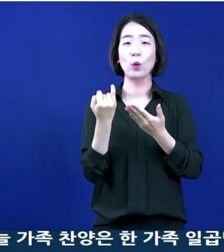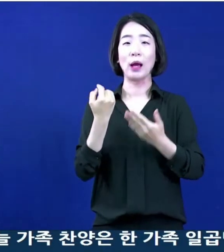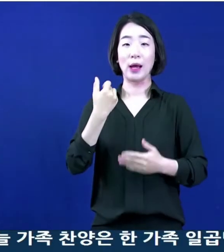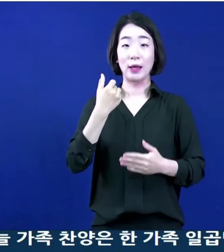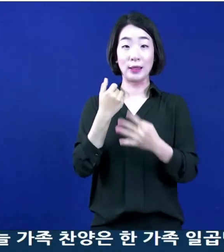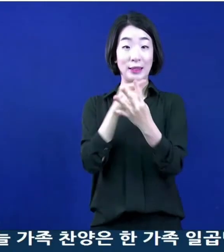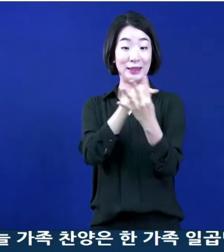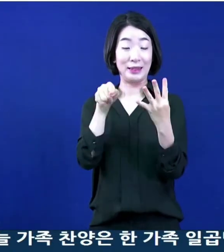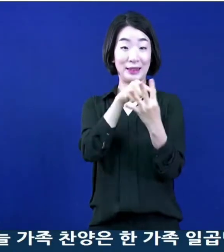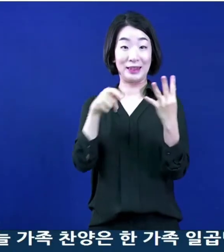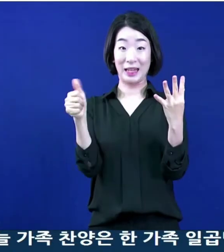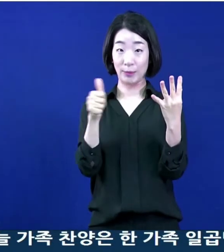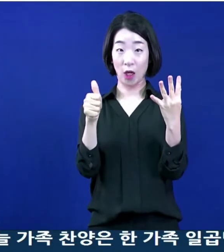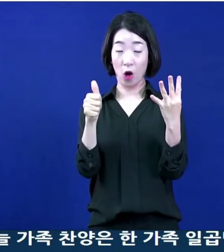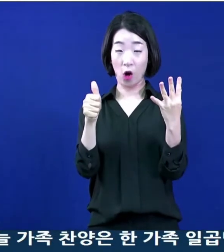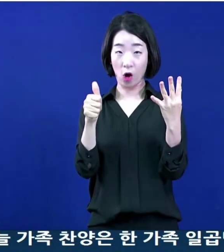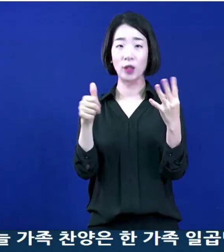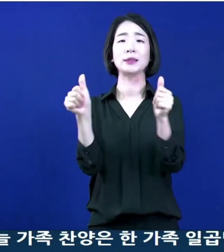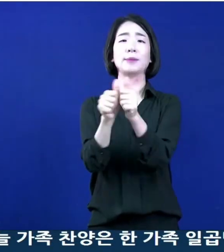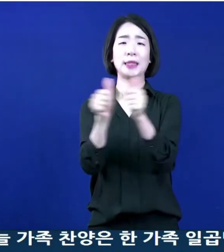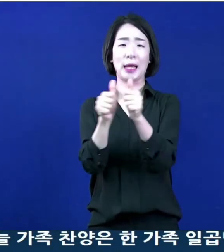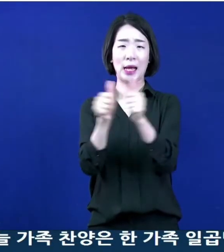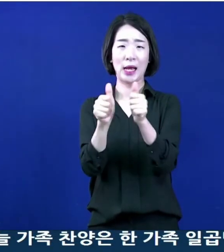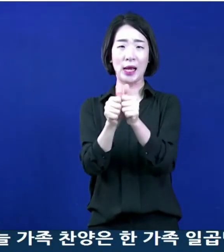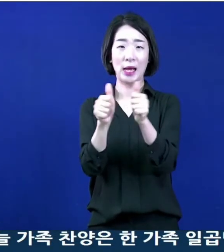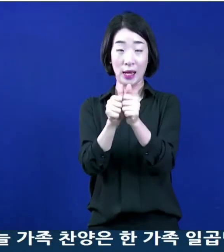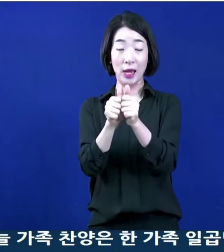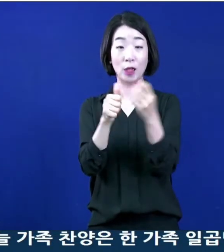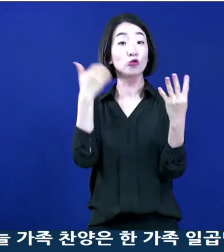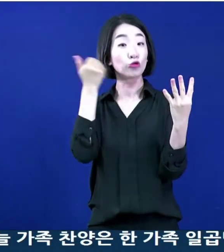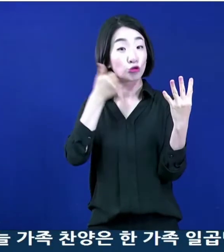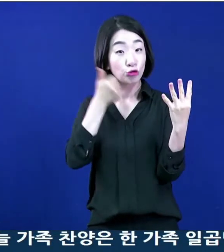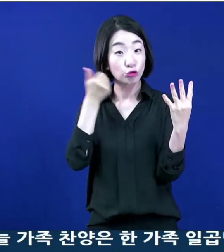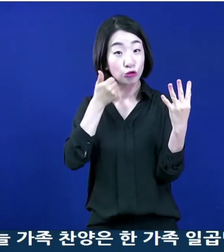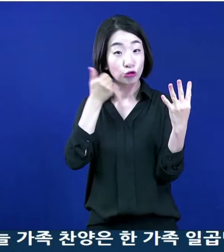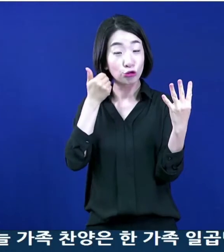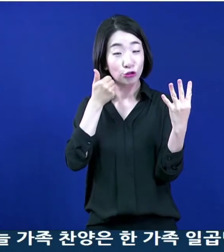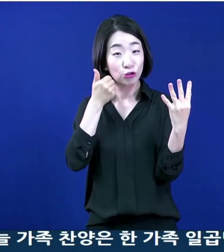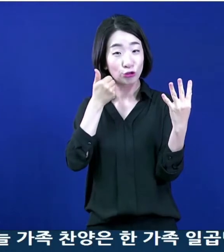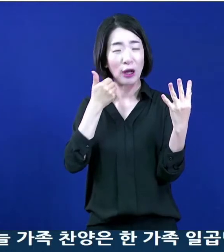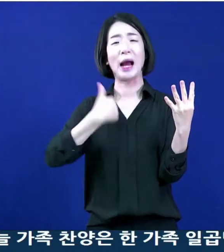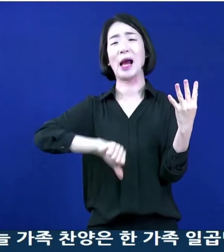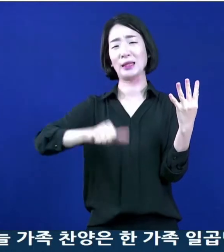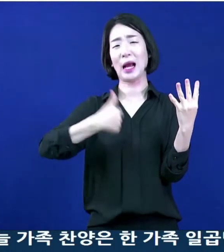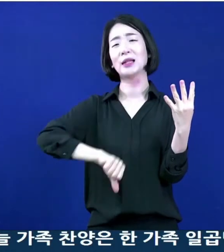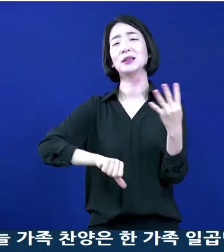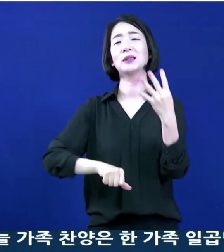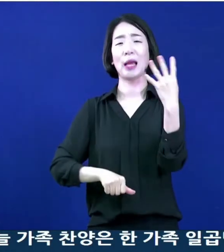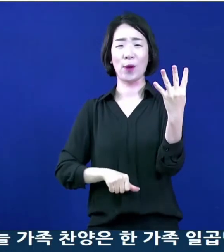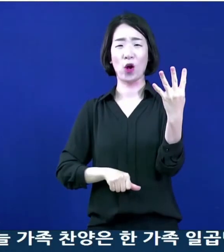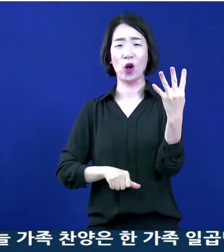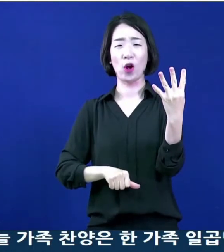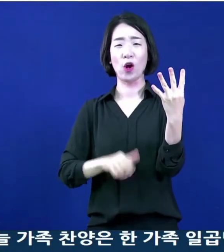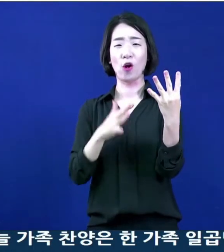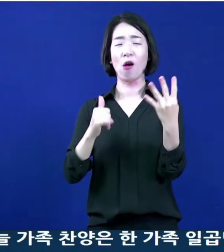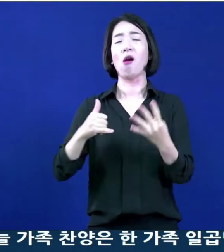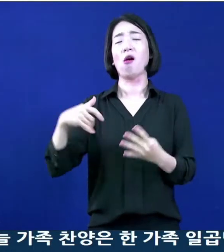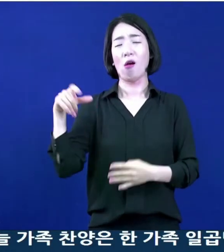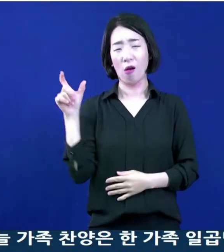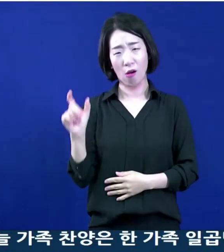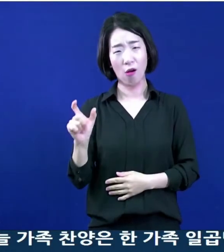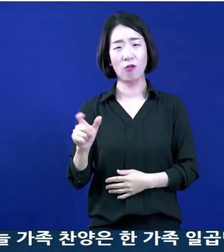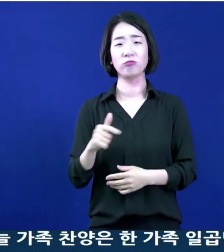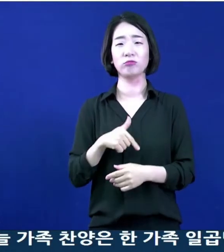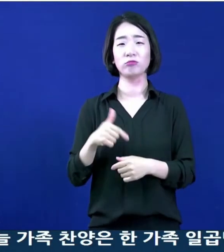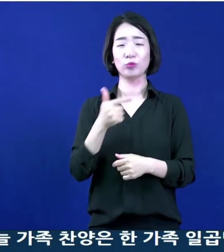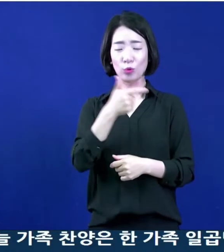4명이 봉봉사중창이 아니라 이 남자 아들들 4명이었습니다. 얼마나 든든하고